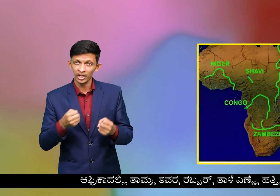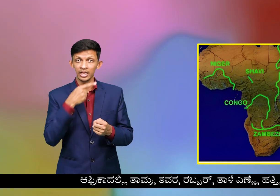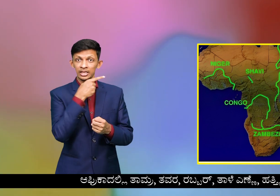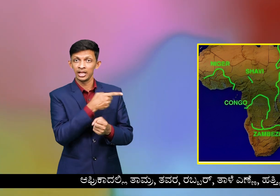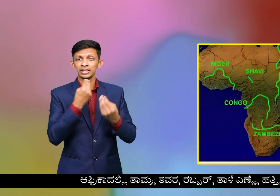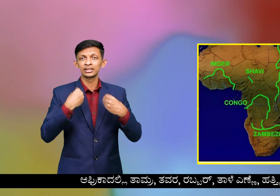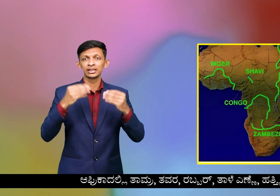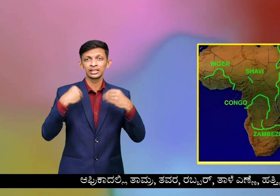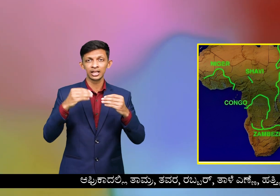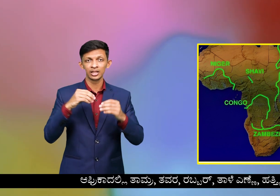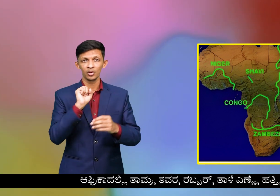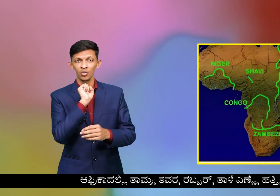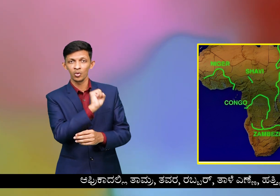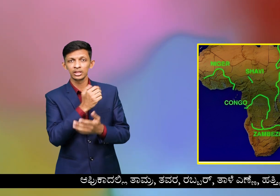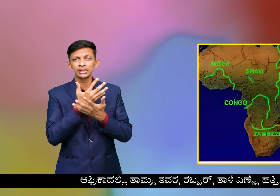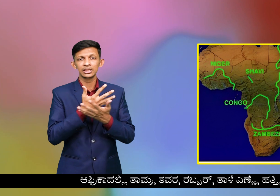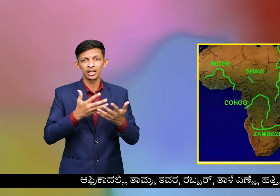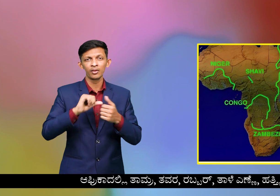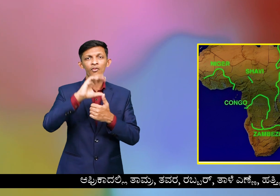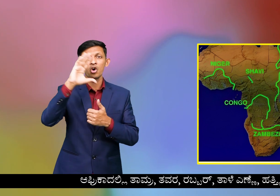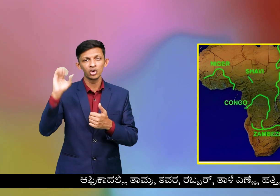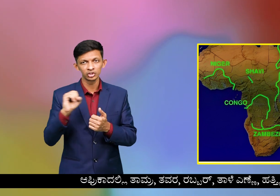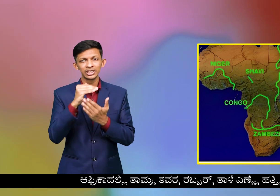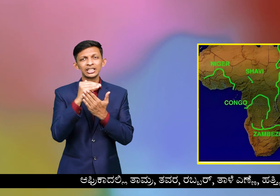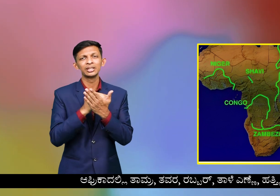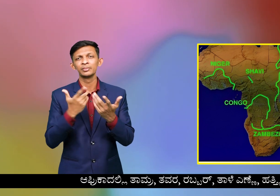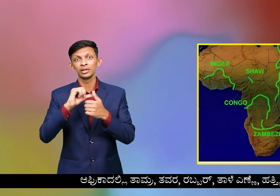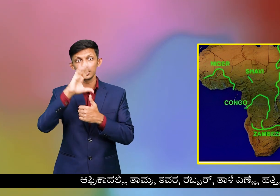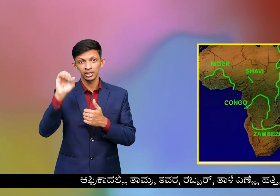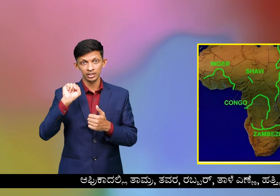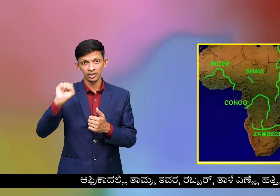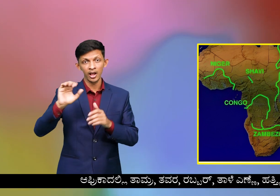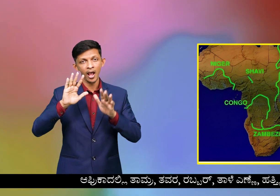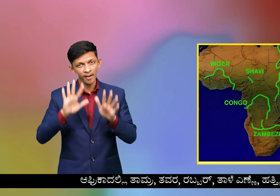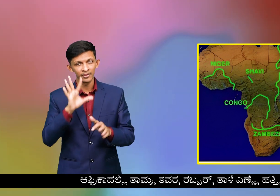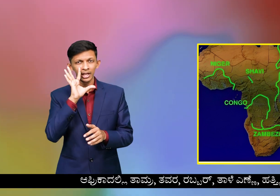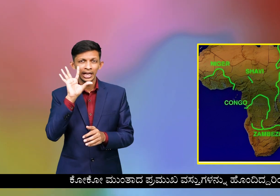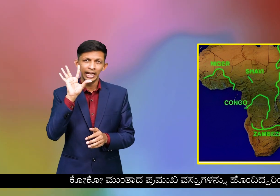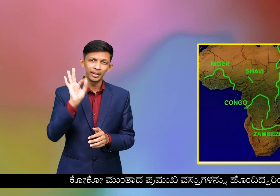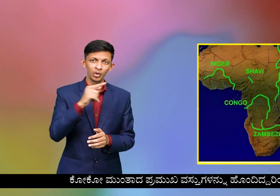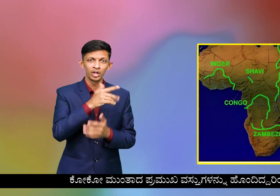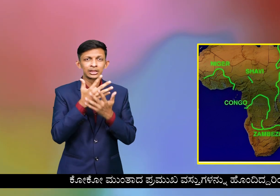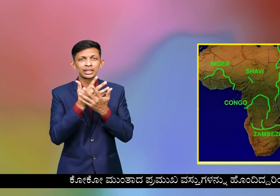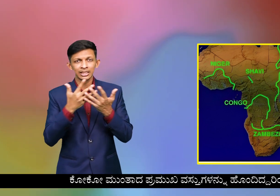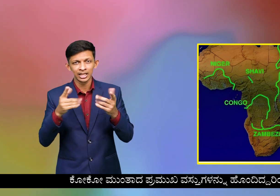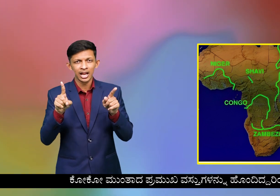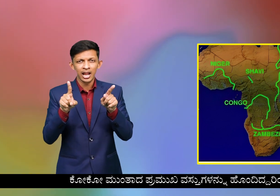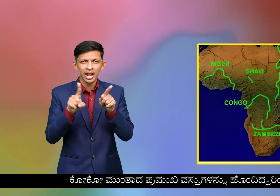ಆಫ್ರಿಕಾದಲ್ಲಿ ತಾಮ್ರ, ತವರ, ರಬ್ಬರ್, ತಾಳೆ, ಎಣ್ಣೆ, ಹತ್ತಿ, ಚಾಕಾ ಮತ್ತು ಕೋಕೋ ಮುಂತಾದ